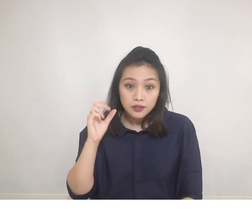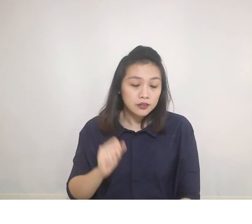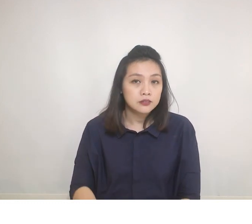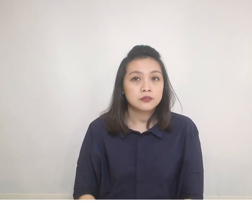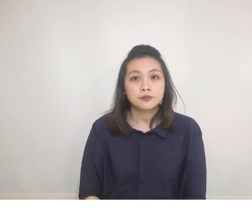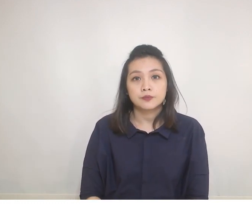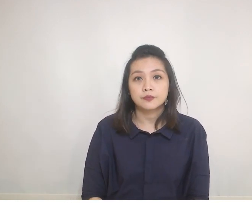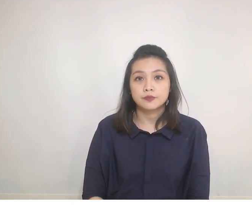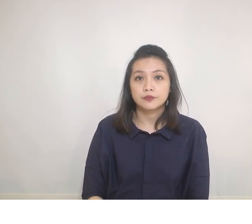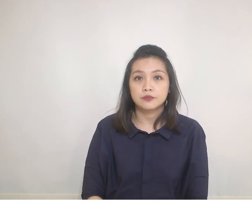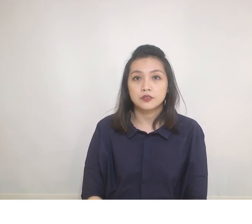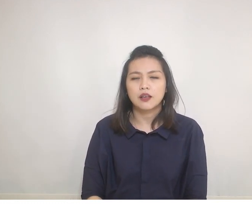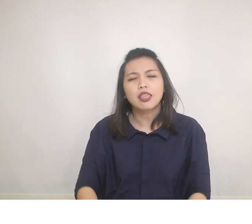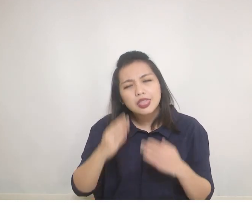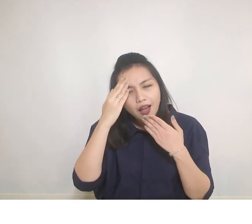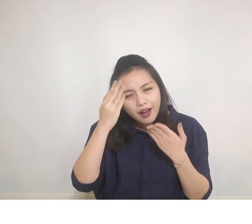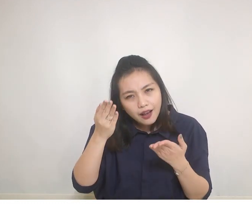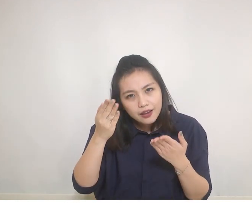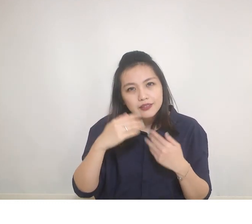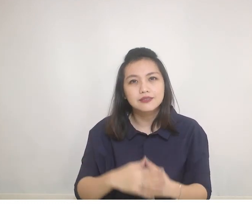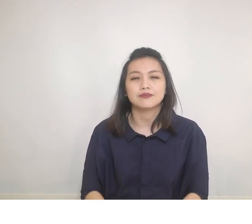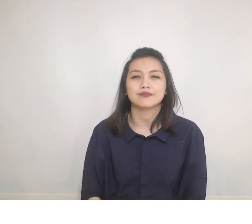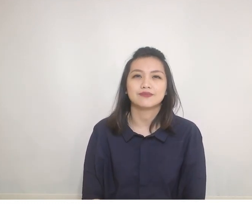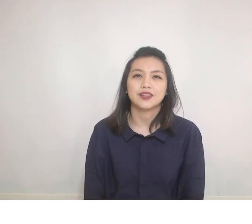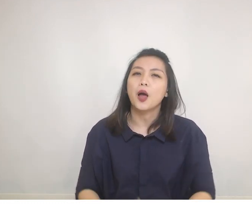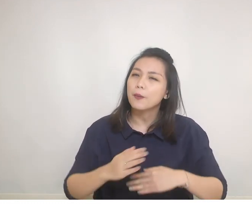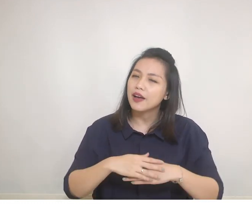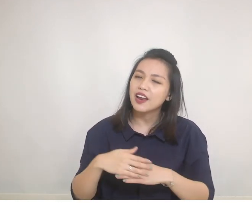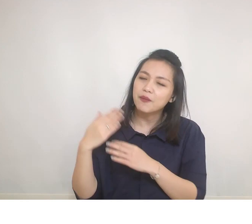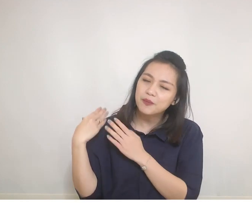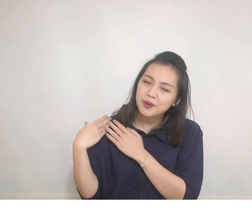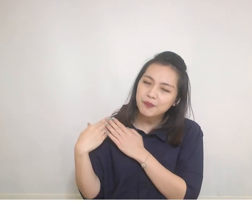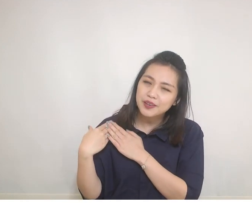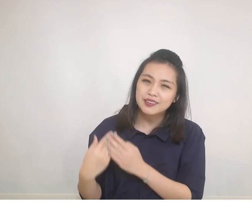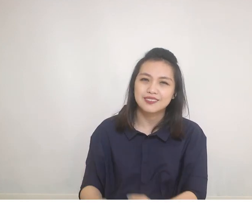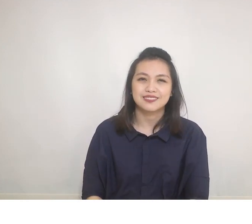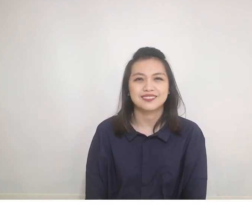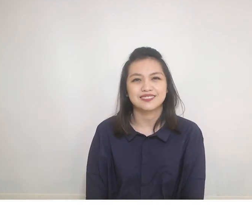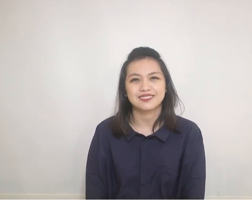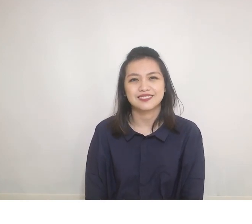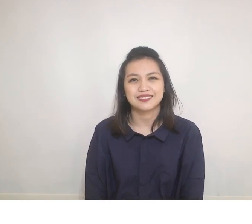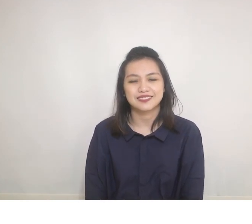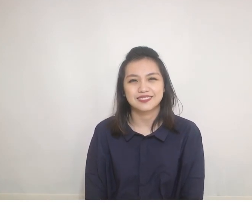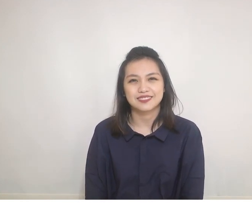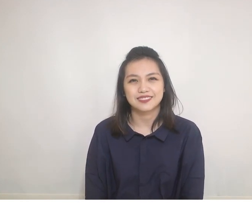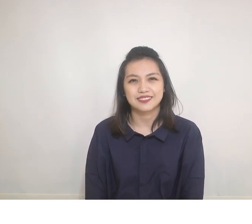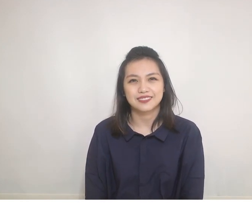sekitar bulan Oktober itu ada pintu yang dibukakan dalam pekerjaan kami gitu. Jadi